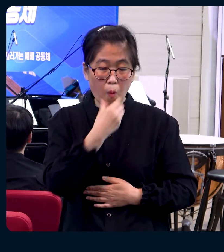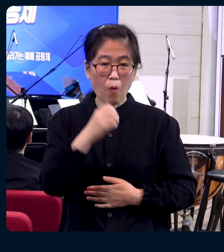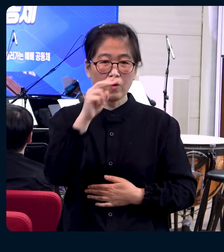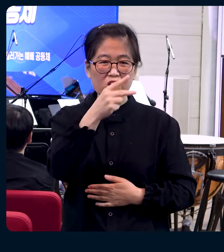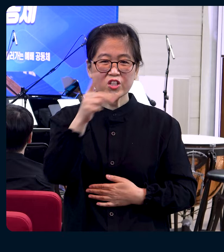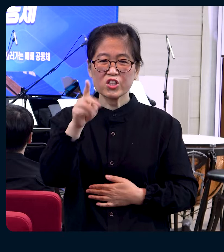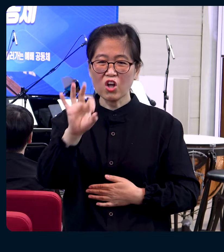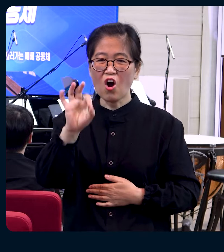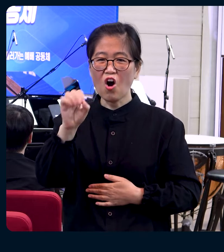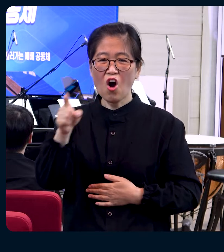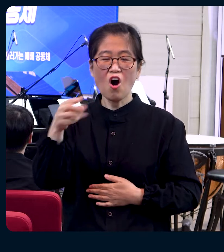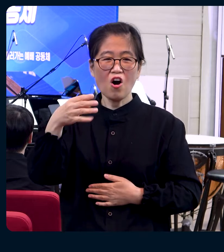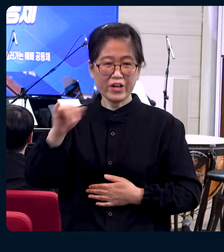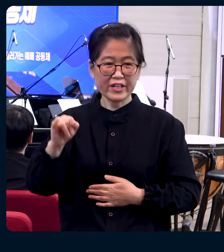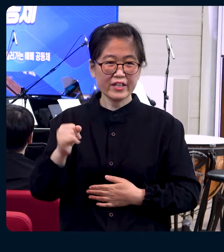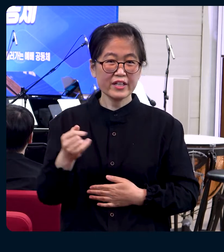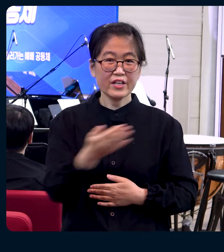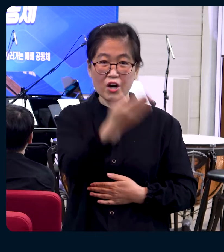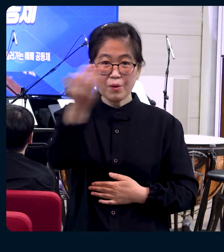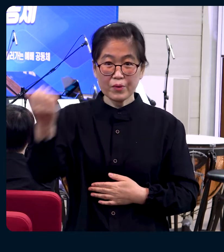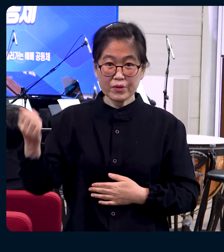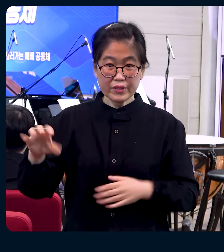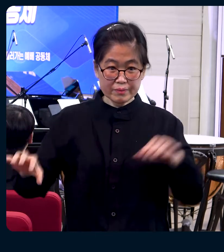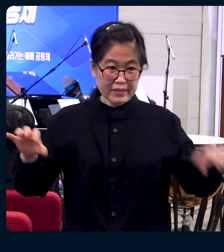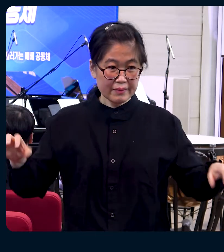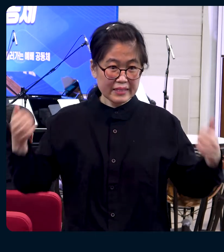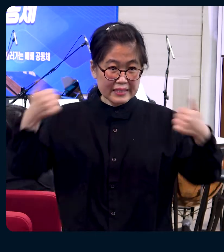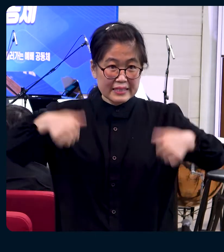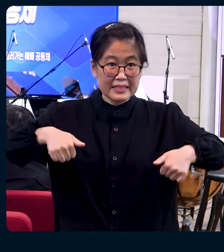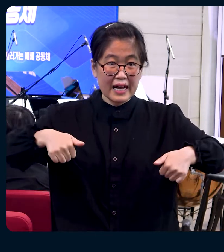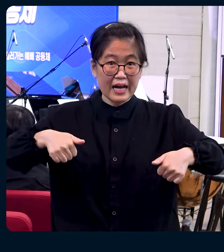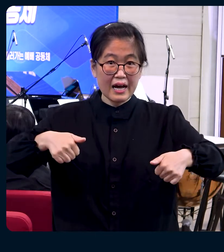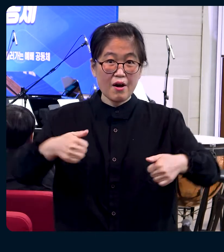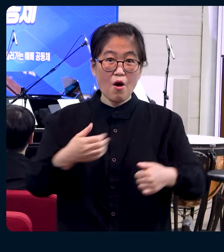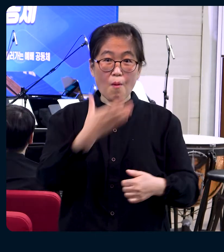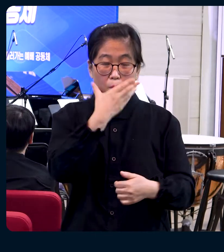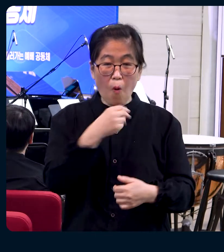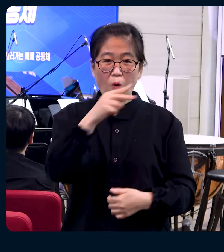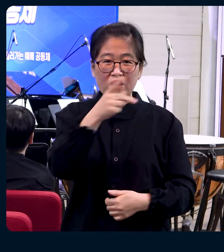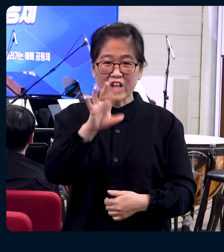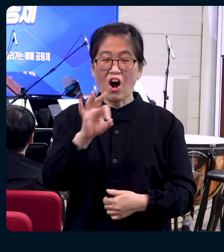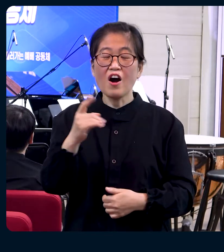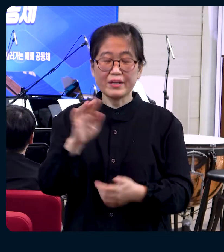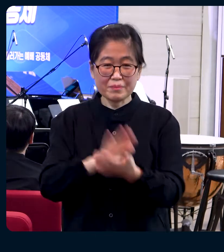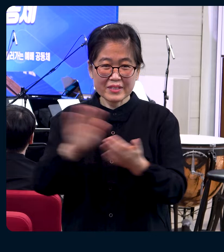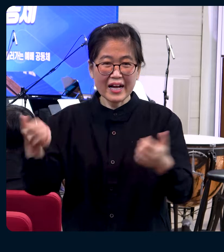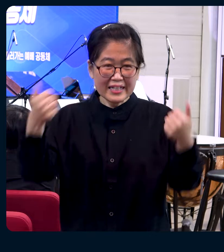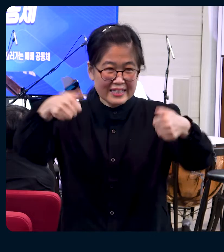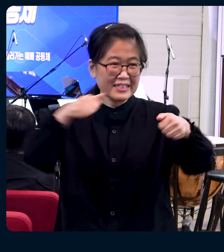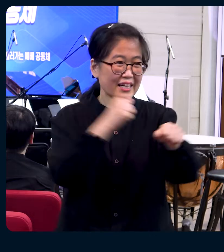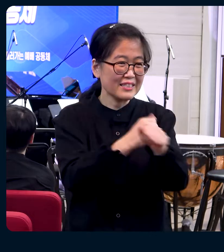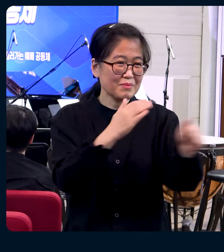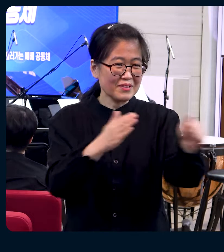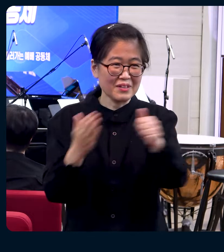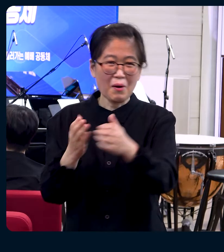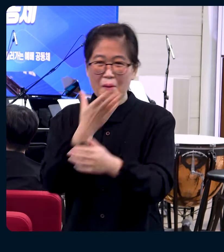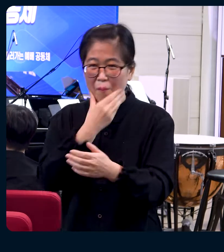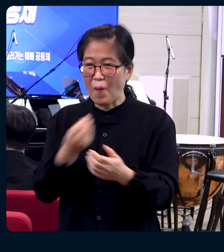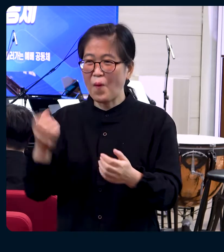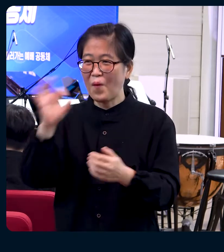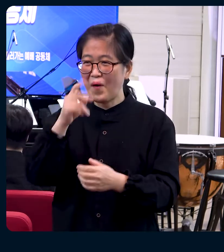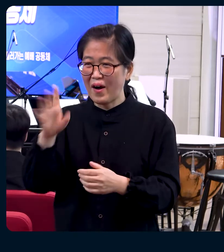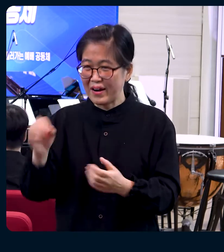복 덩어리다. 여러분 옆 사람하고 인사하겠습니다. 형제님 자매님은 복 덩어리입니다. 한번 인사하실까요?